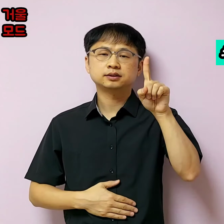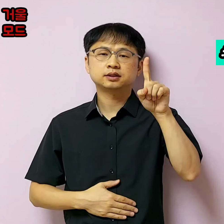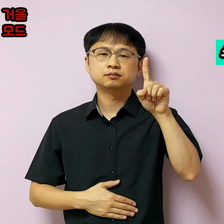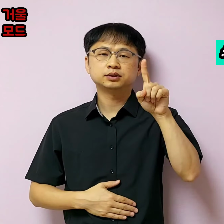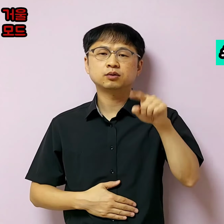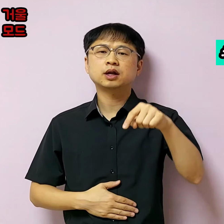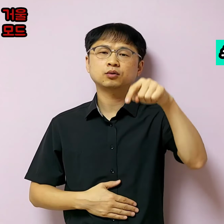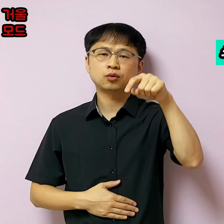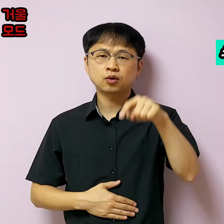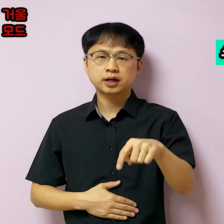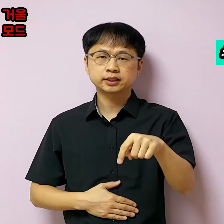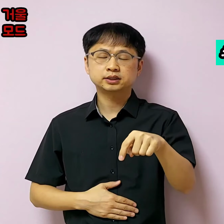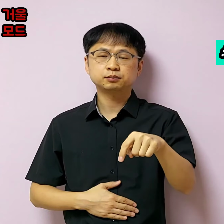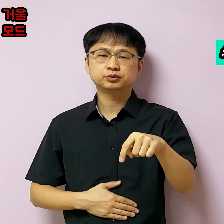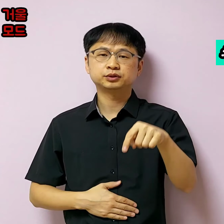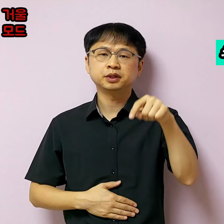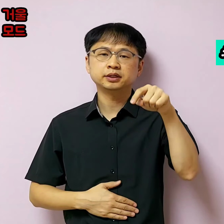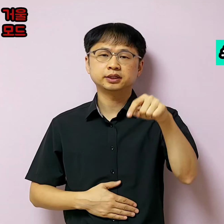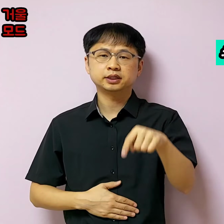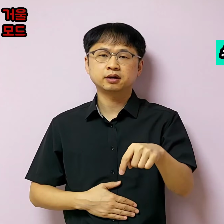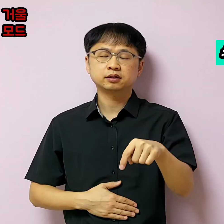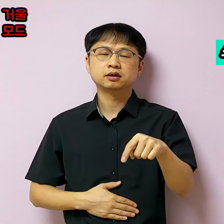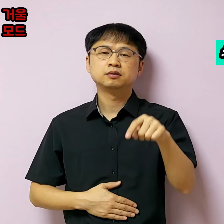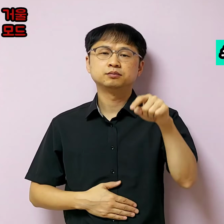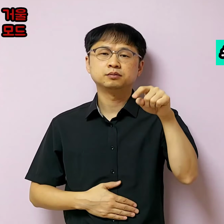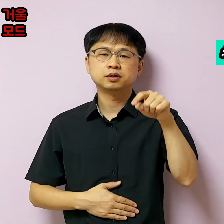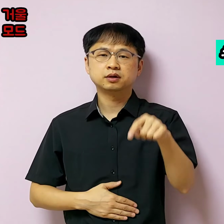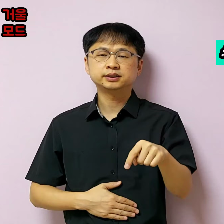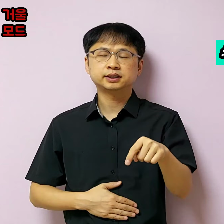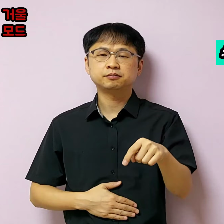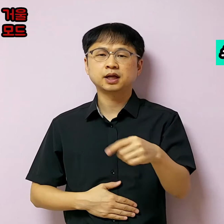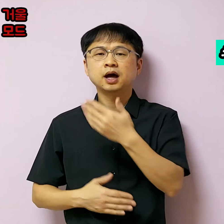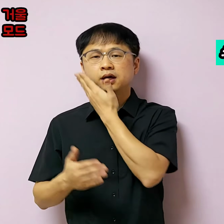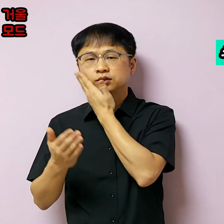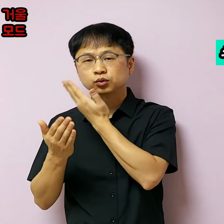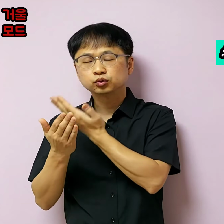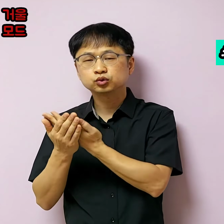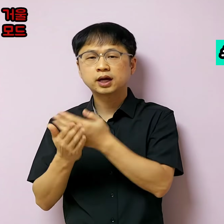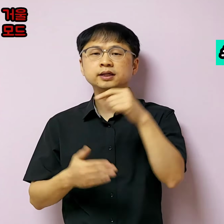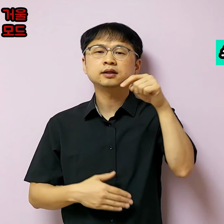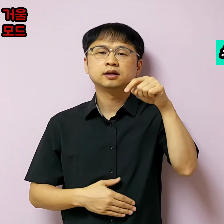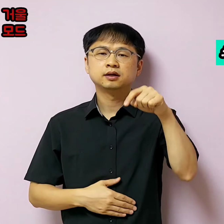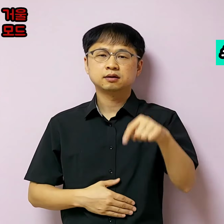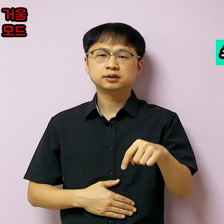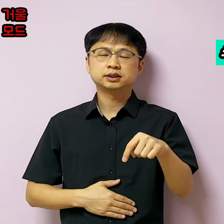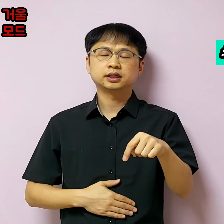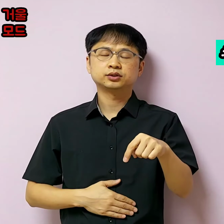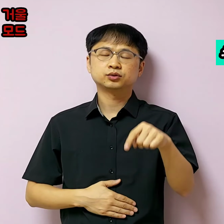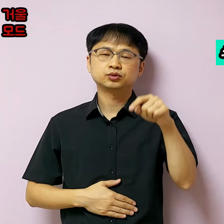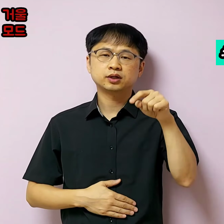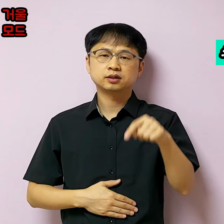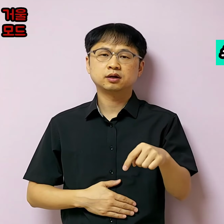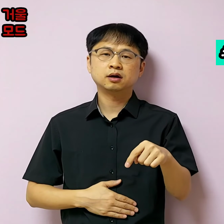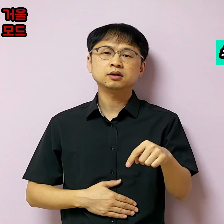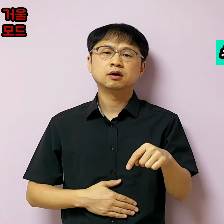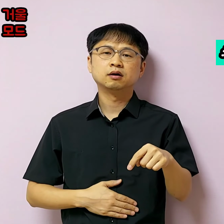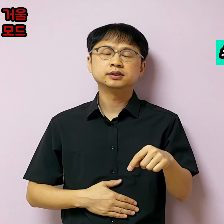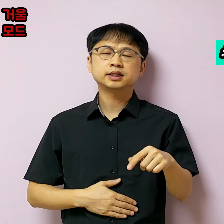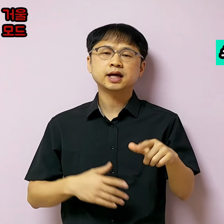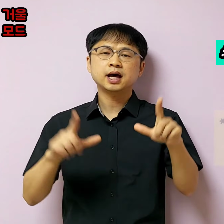것은 검지손가락으로 아래를 짚어주시면 이것 것이 됩니다. 소중한 것이 되겠죠. 소중한 건 언제나